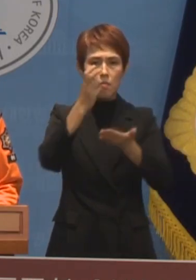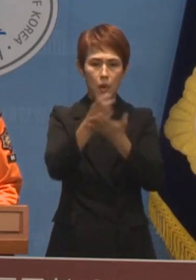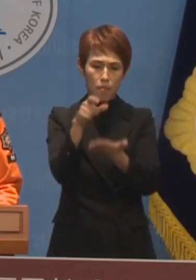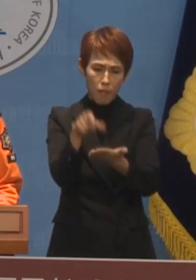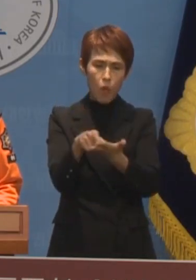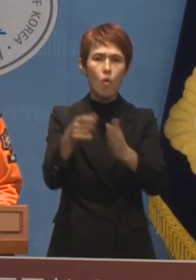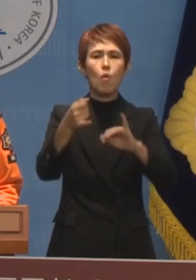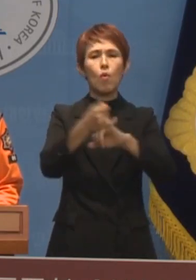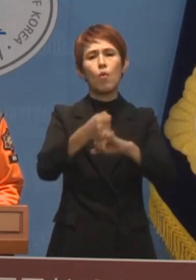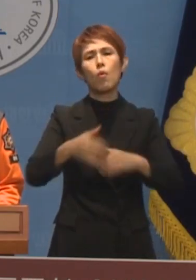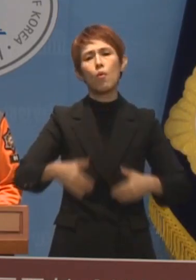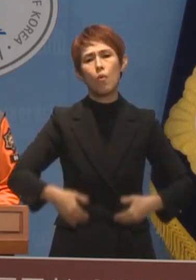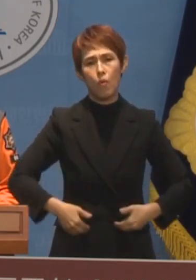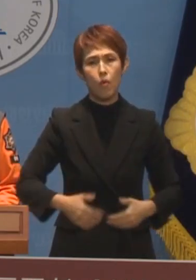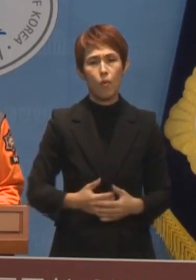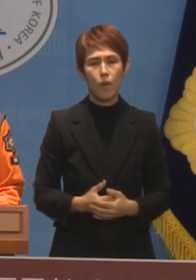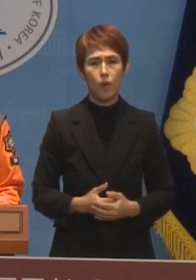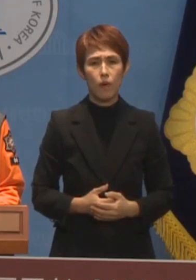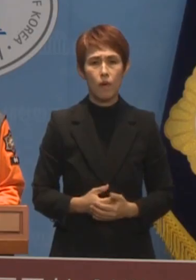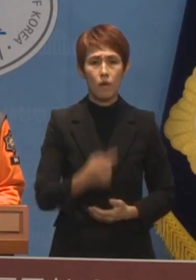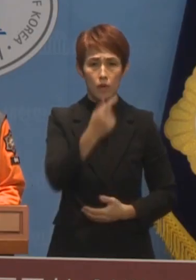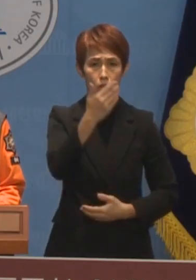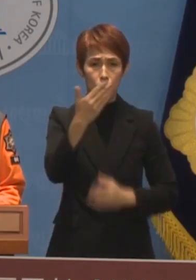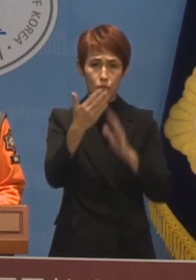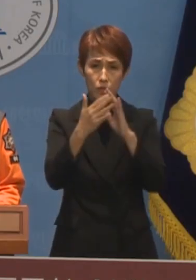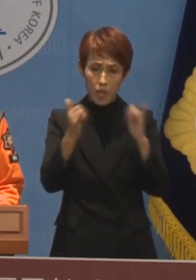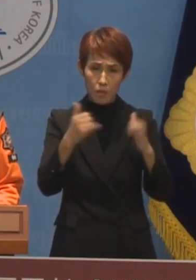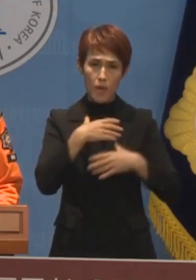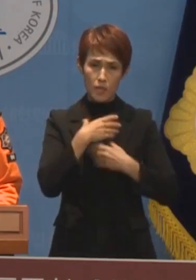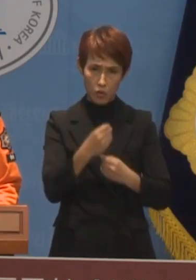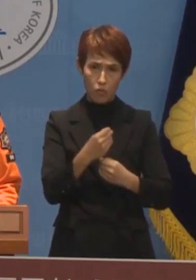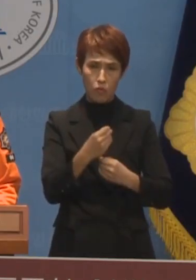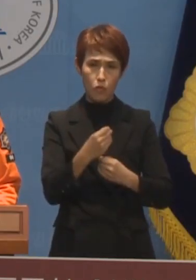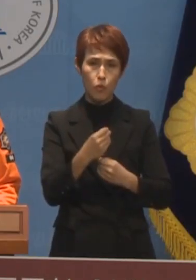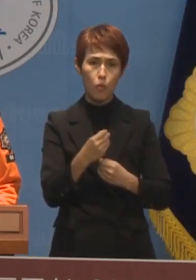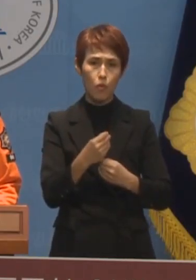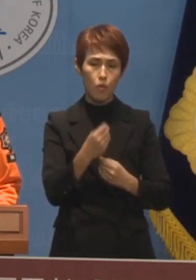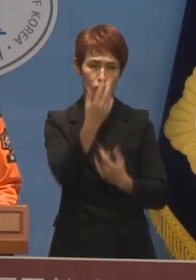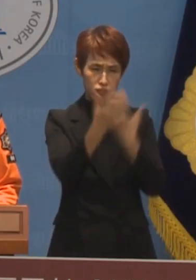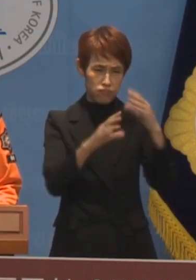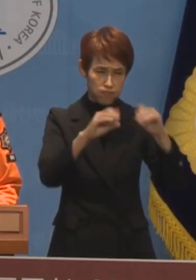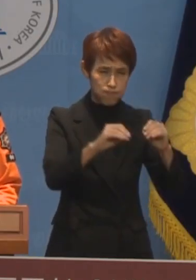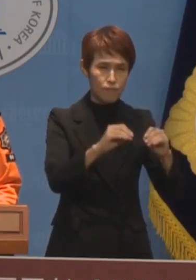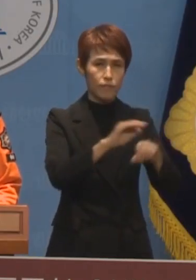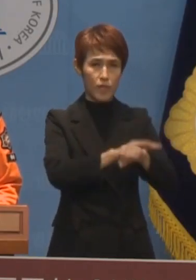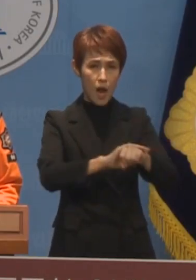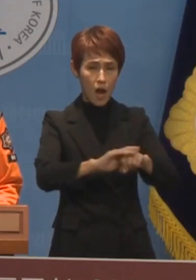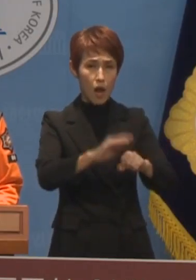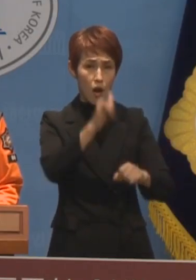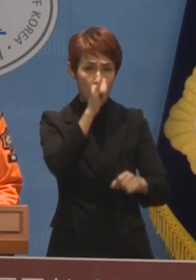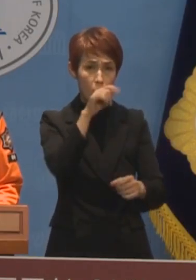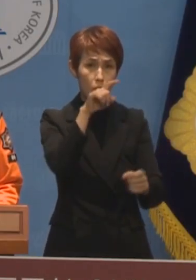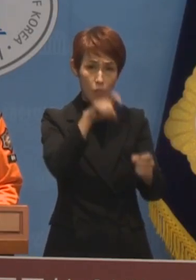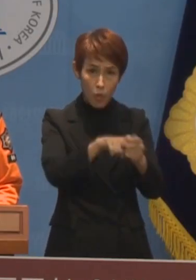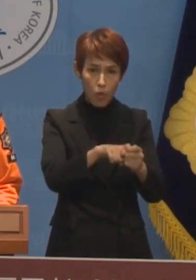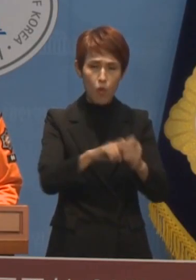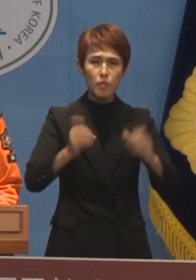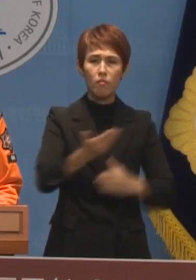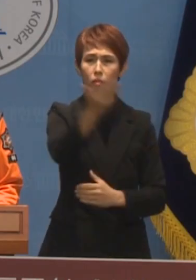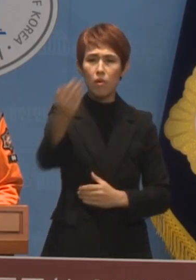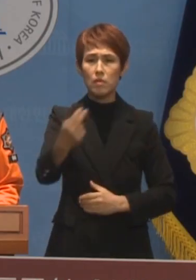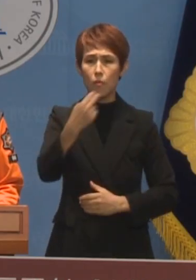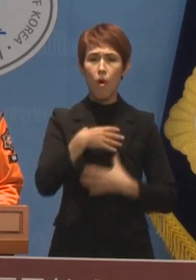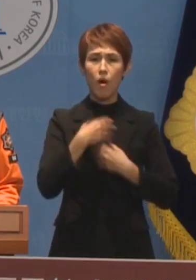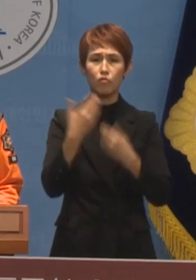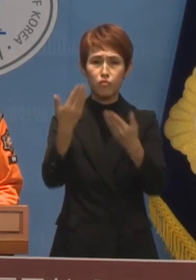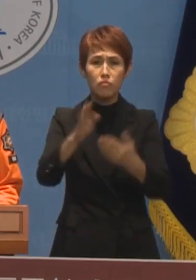반드시 이루어져야 합니다. 소방관의 안전 확보와 효과적인 재난 대응이 국민의 생명을 지키는 길임은 모두가 알고